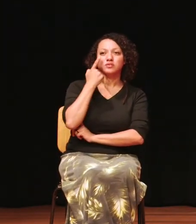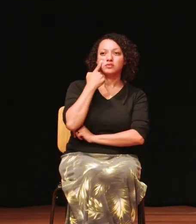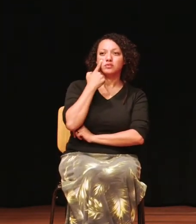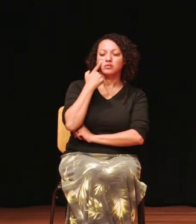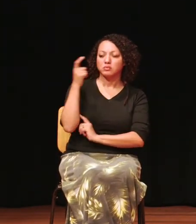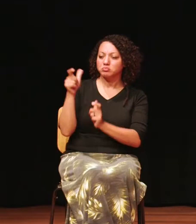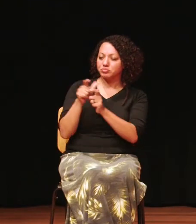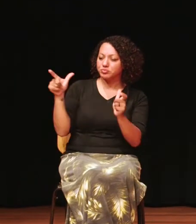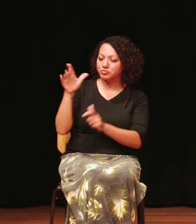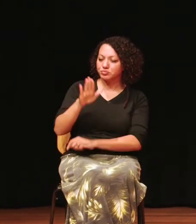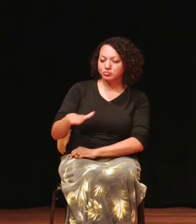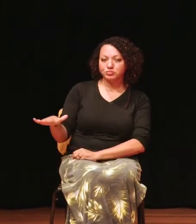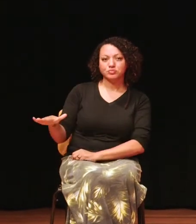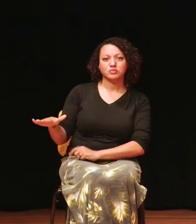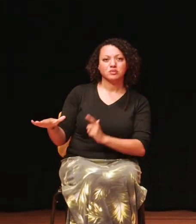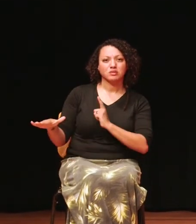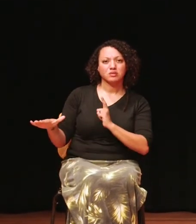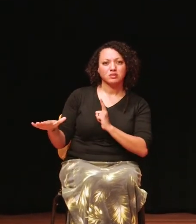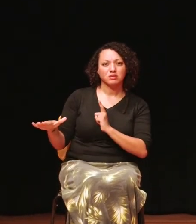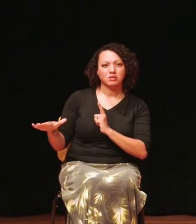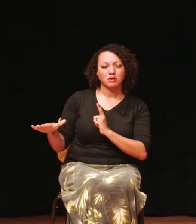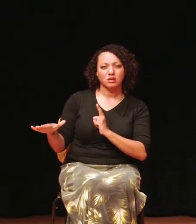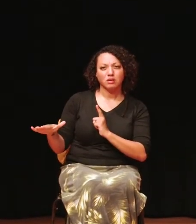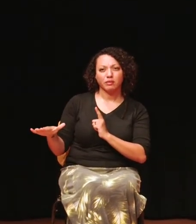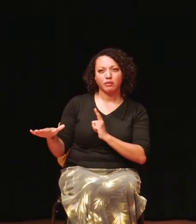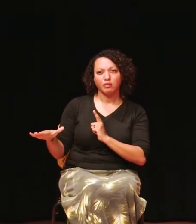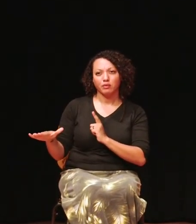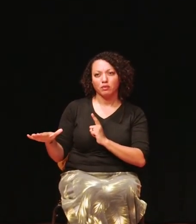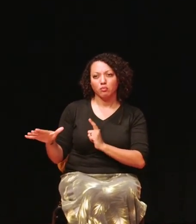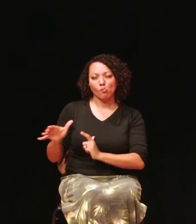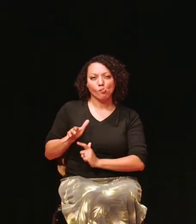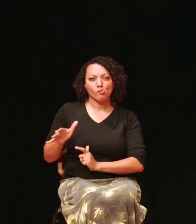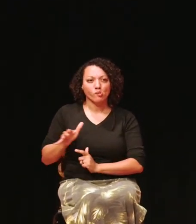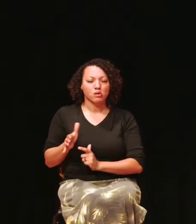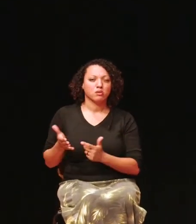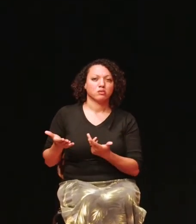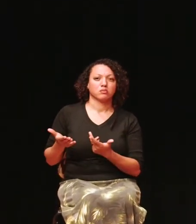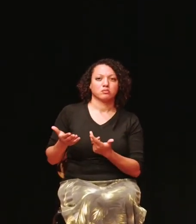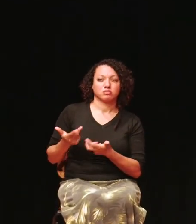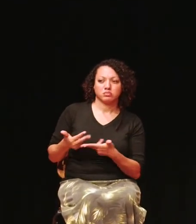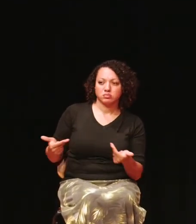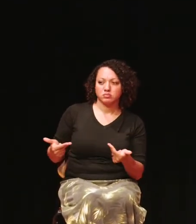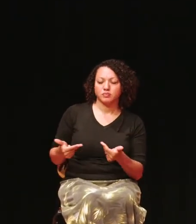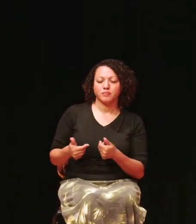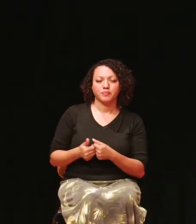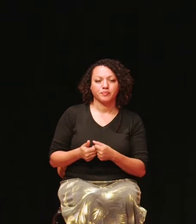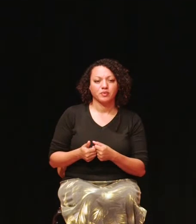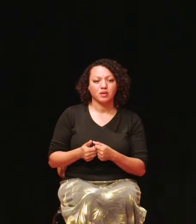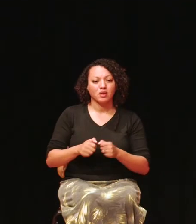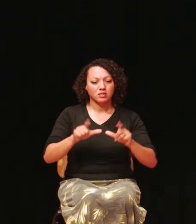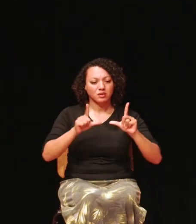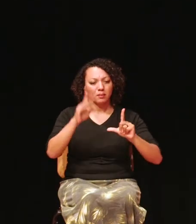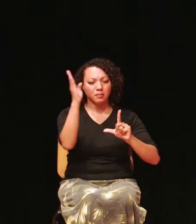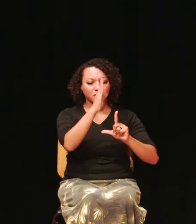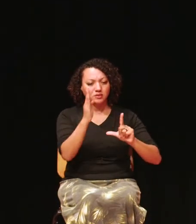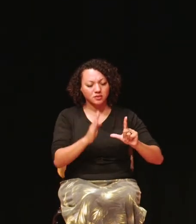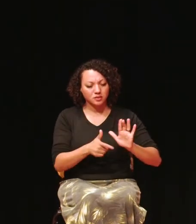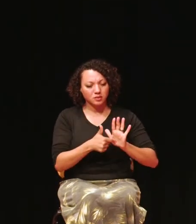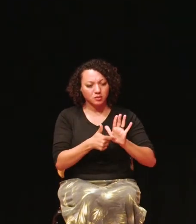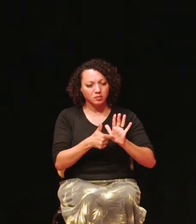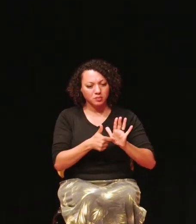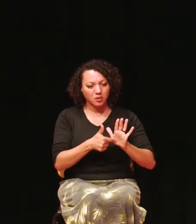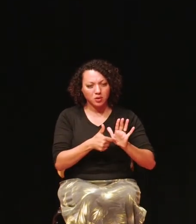crianças representam situações sociais, a nobreza, a realeza, etc. E nas telas brasileiras as crianças